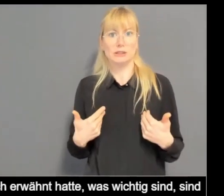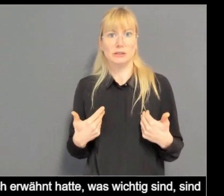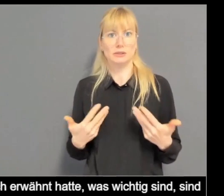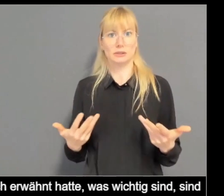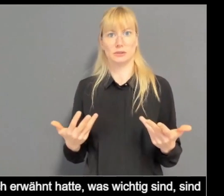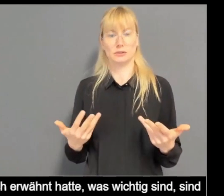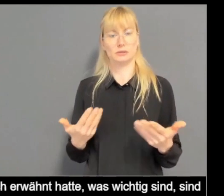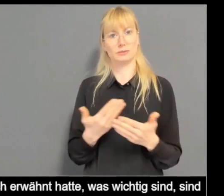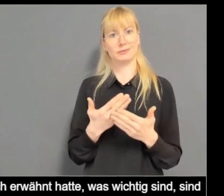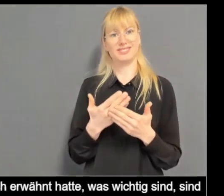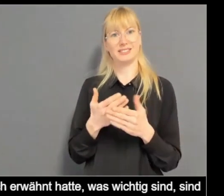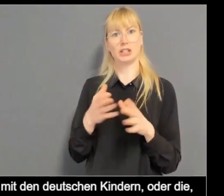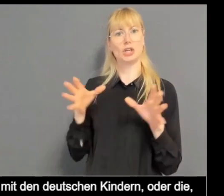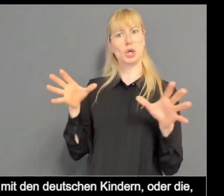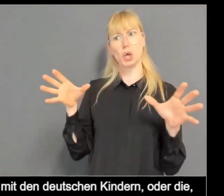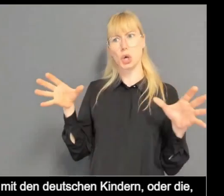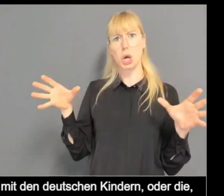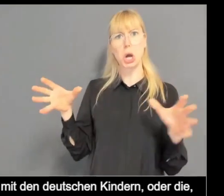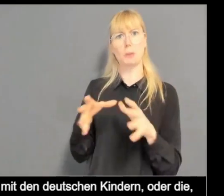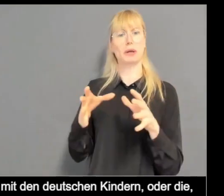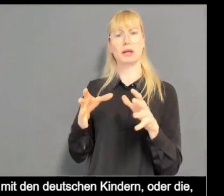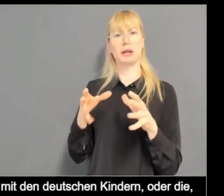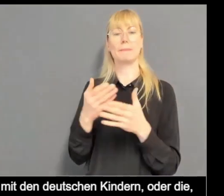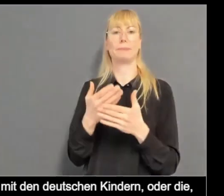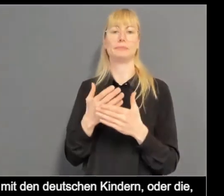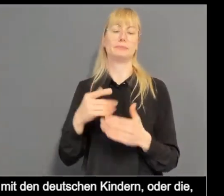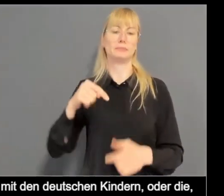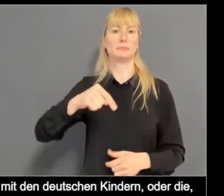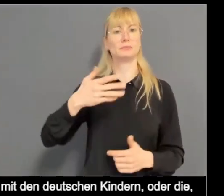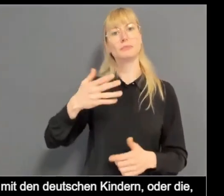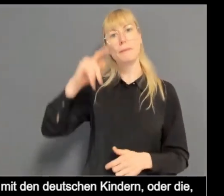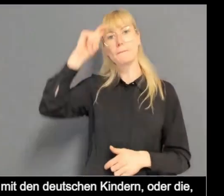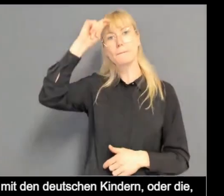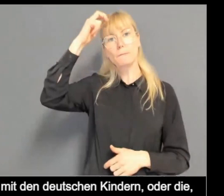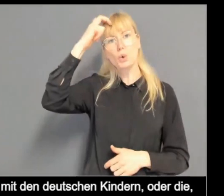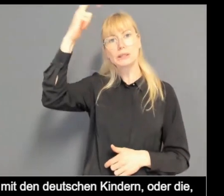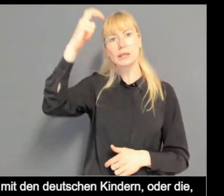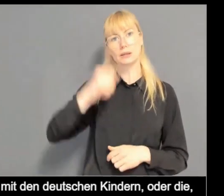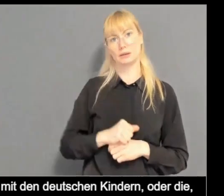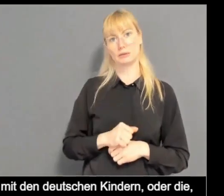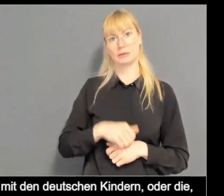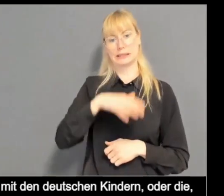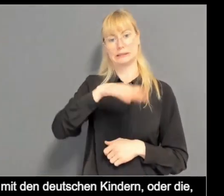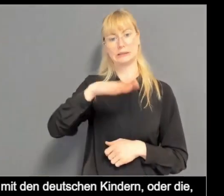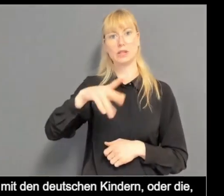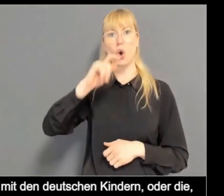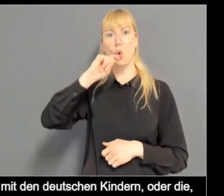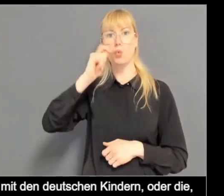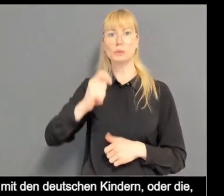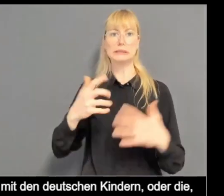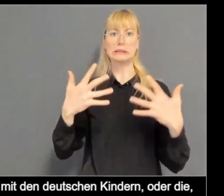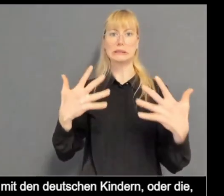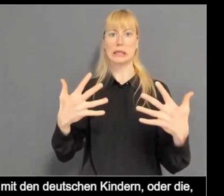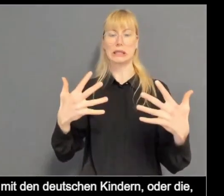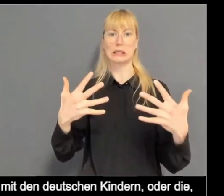deshalb wird es auch nicht jetzt eine, aus meiner Sicht, eine feste Gruppe sein, die dann, wenn Sie einfach ein Beispiel jetzt nehmen, München, wenn